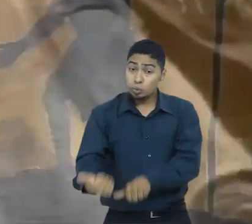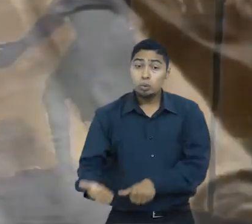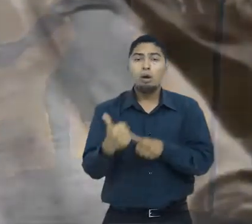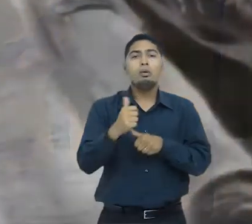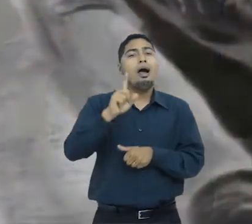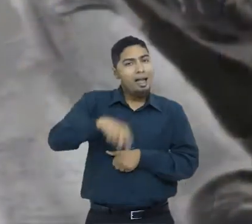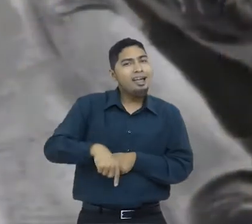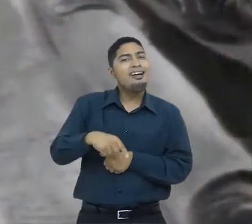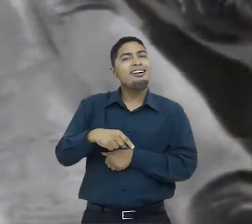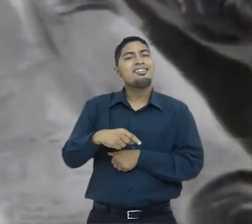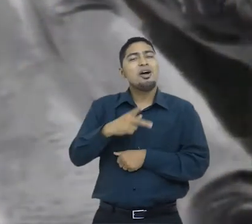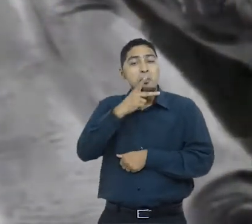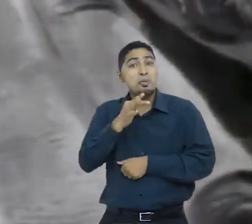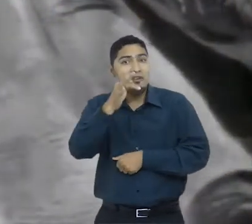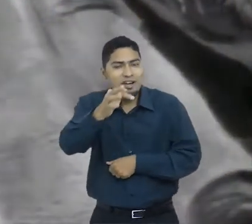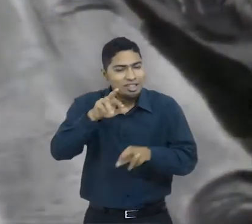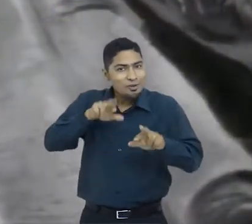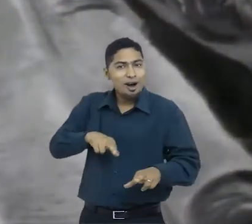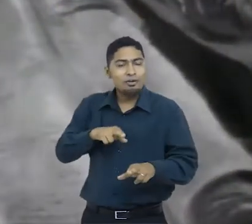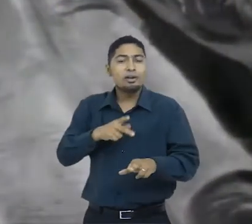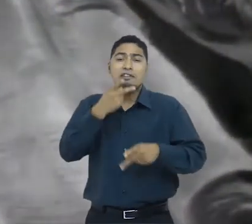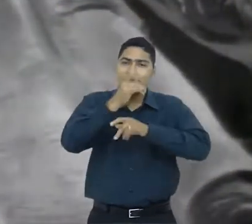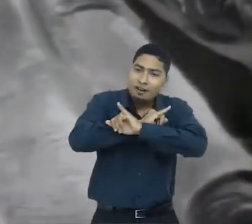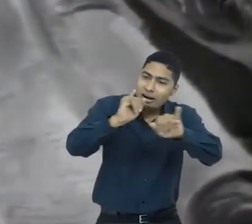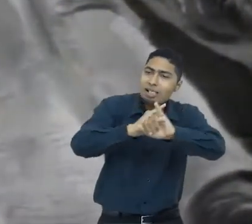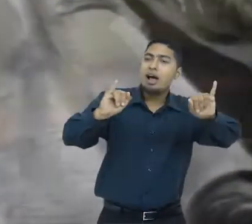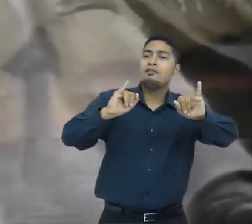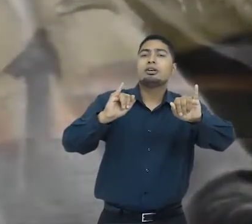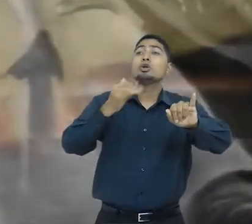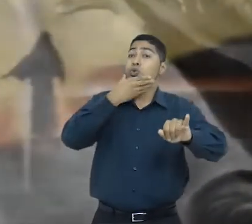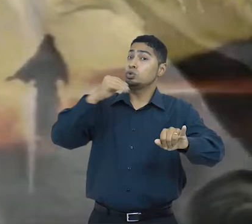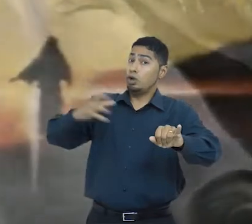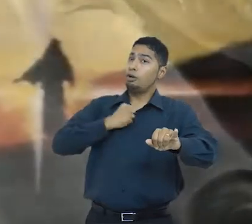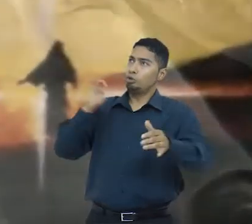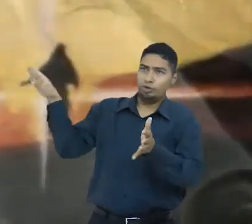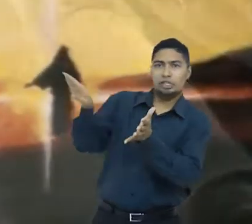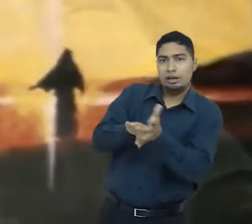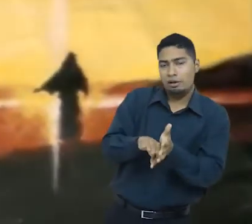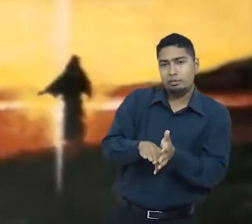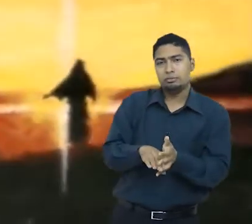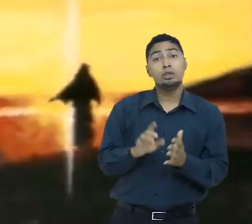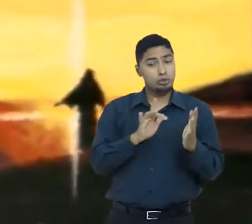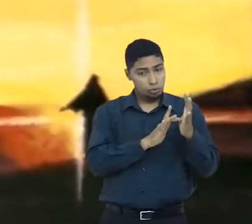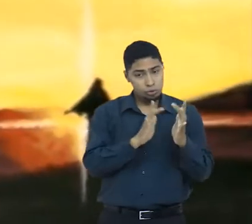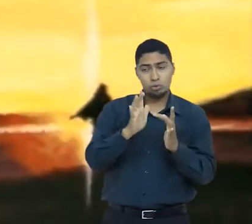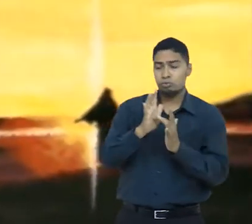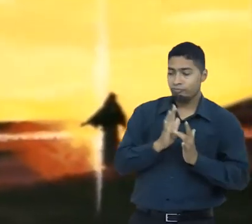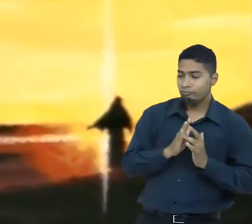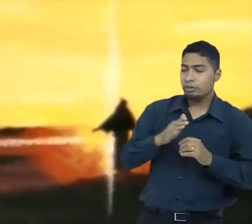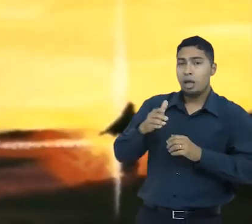o mensageiro que os profetas tinham dito que anunciaria a vinda do Salvador. Jesus foi até o Rio Jordão para ser batizado